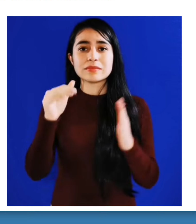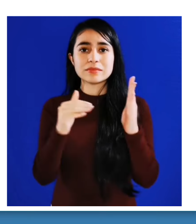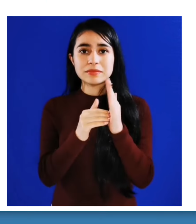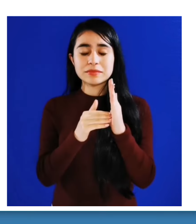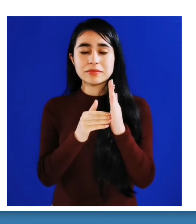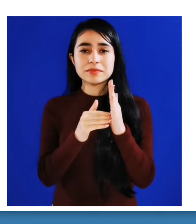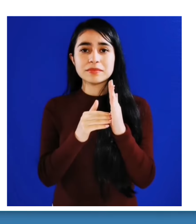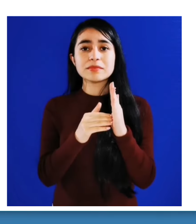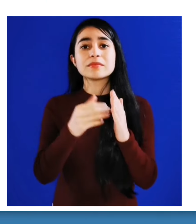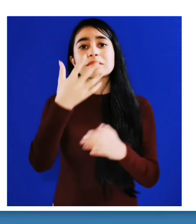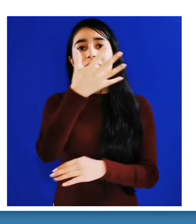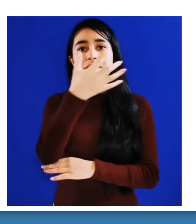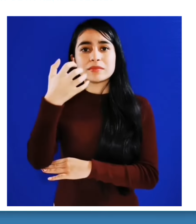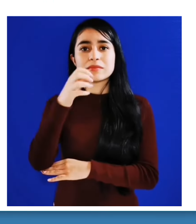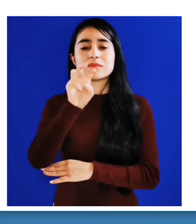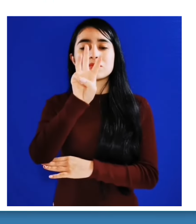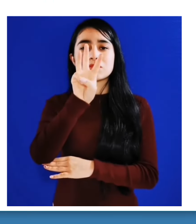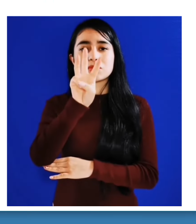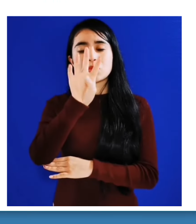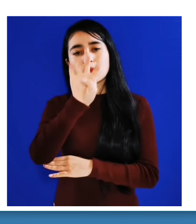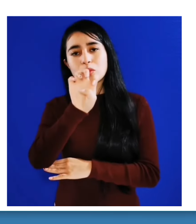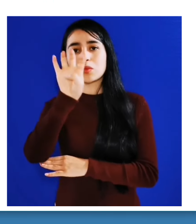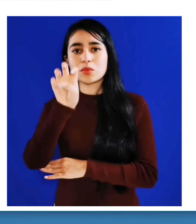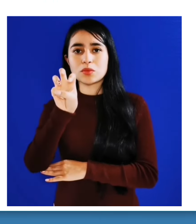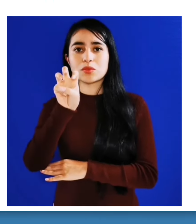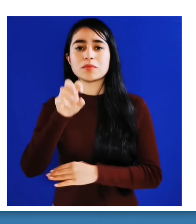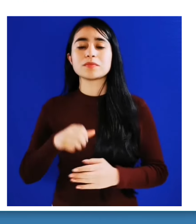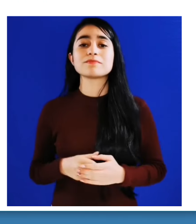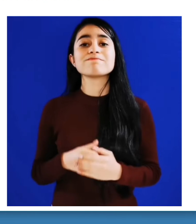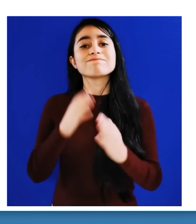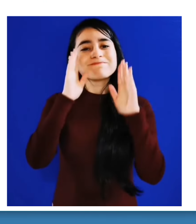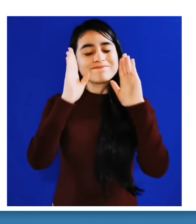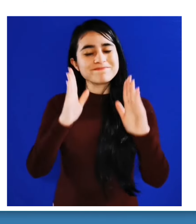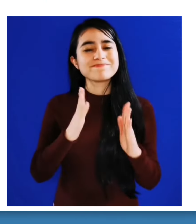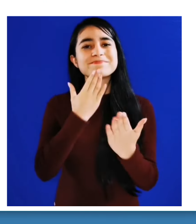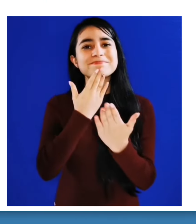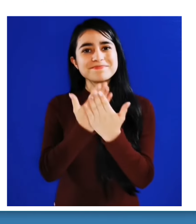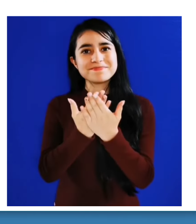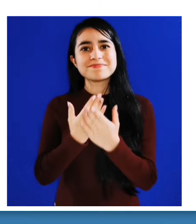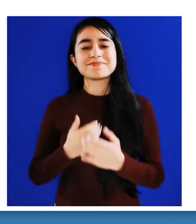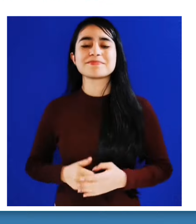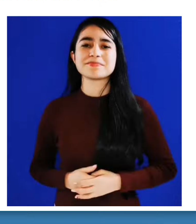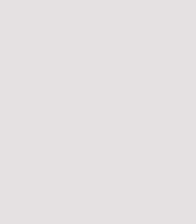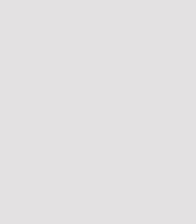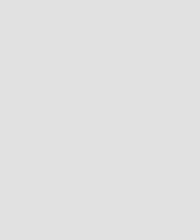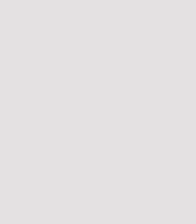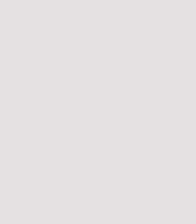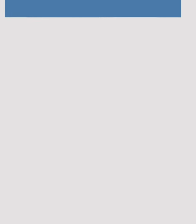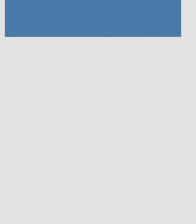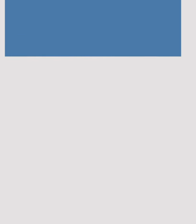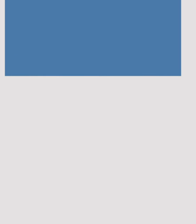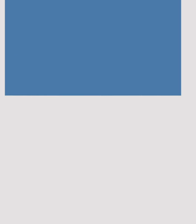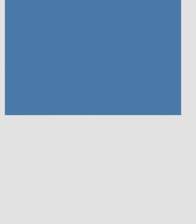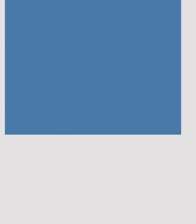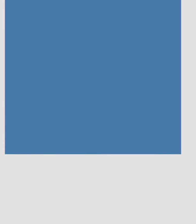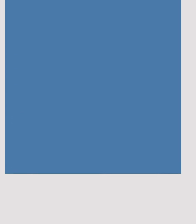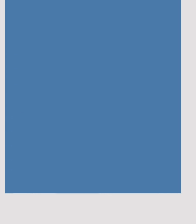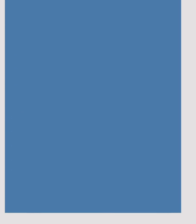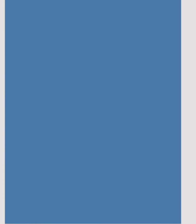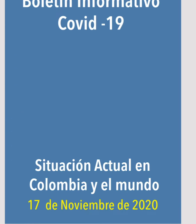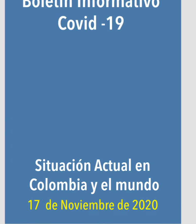.598. Gracias por su atención. Número